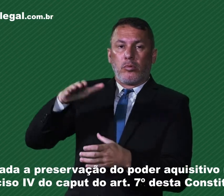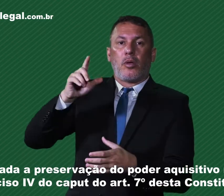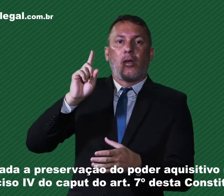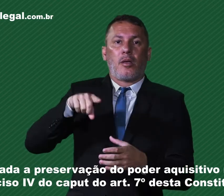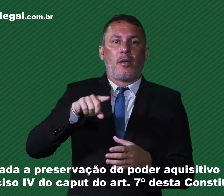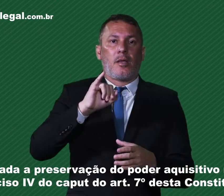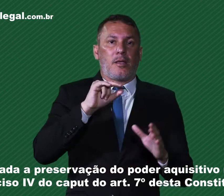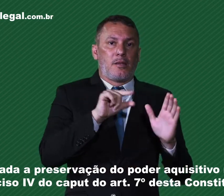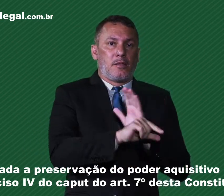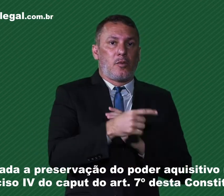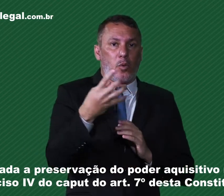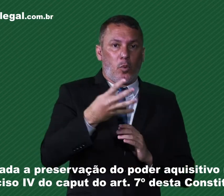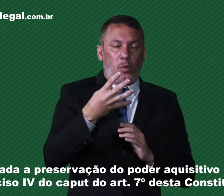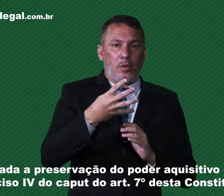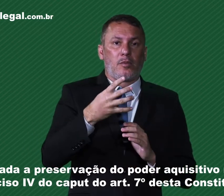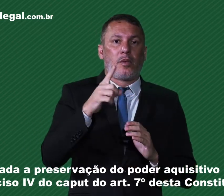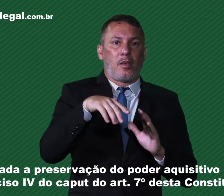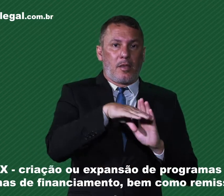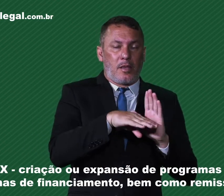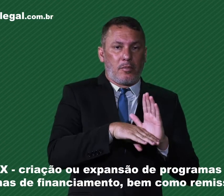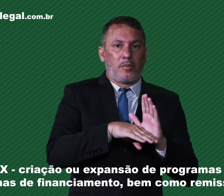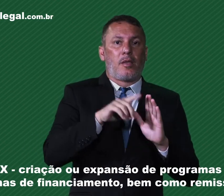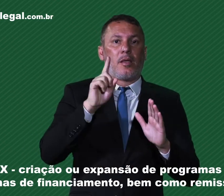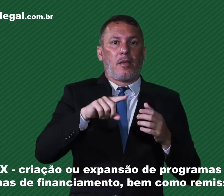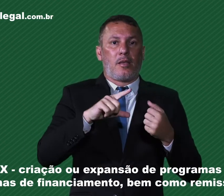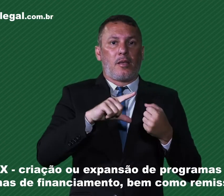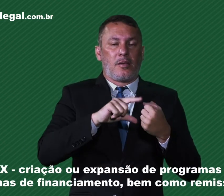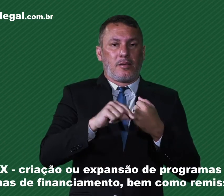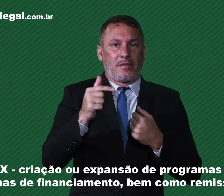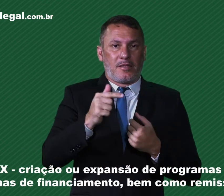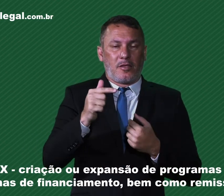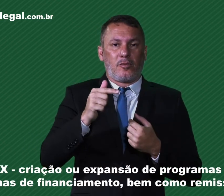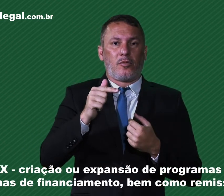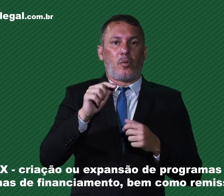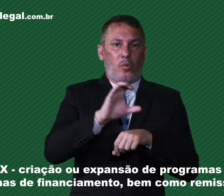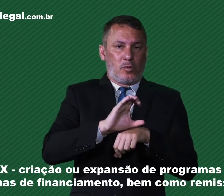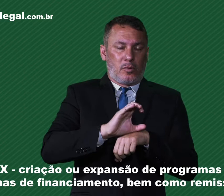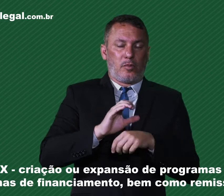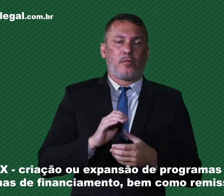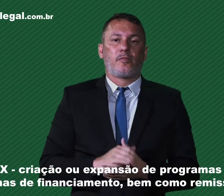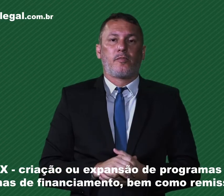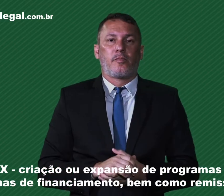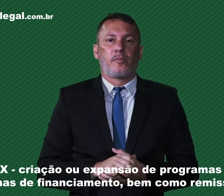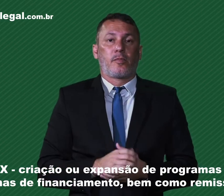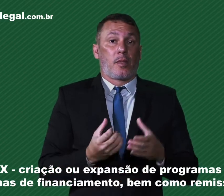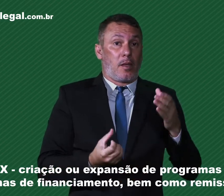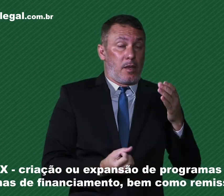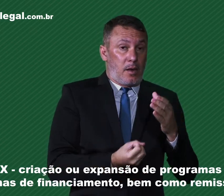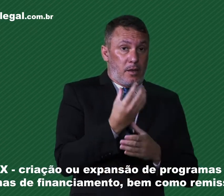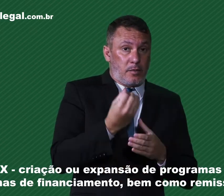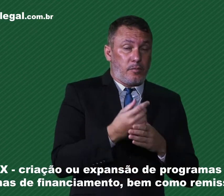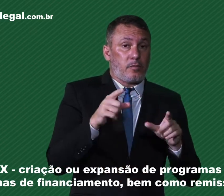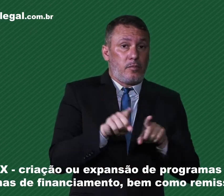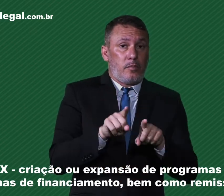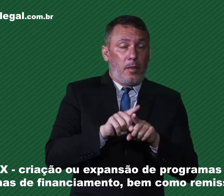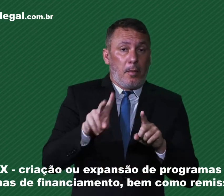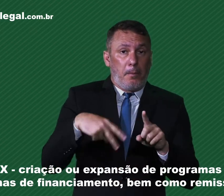artigo 7º desta constituição inciso 9 criação ou expansão de programas e linhas de financiamento